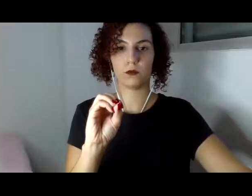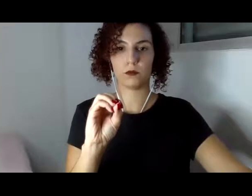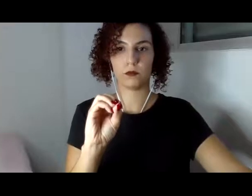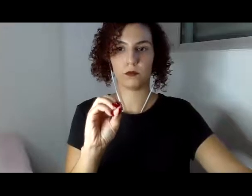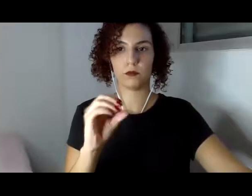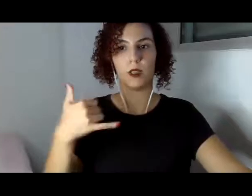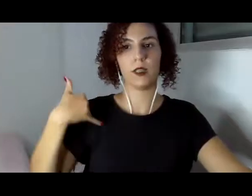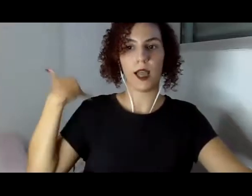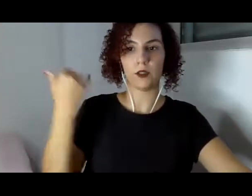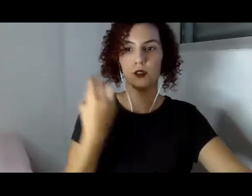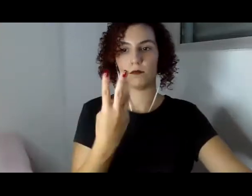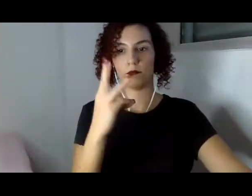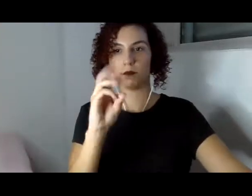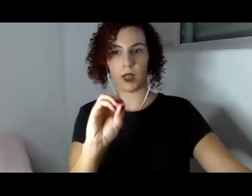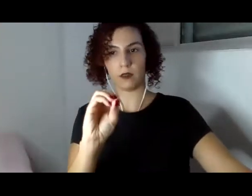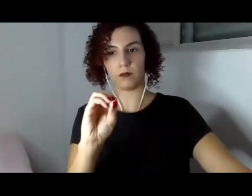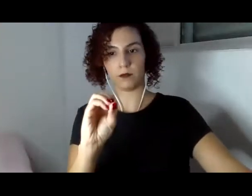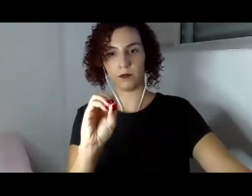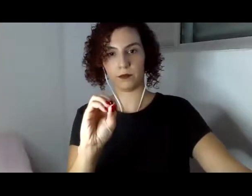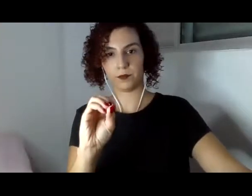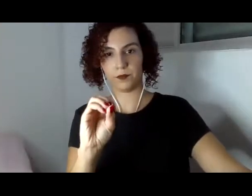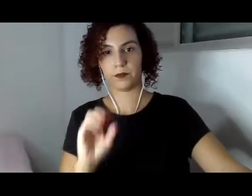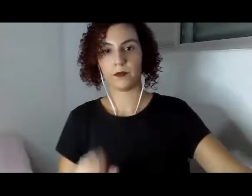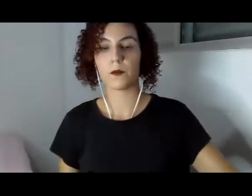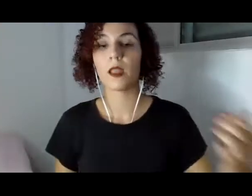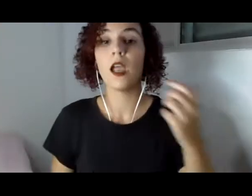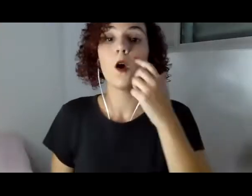anos. Idade, 30.